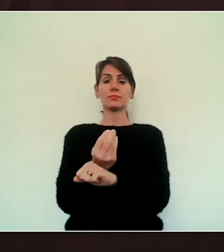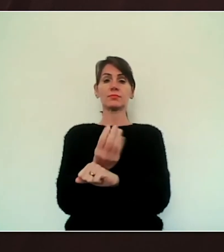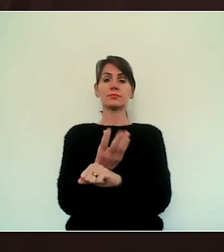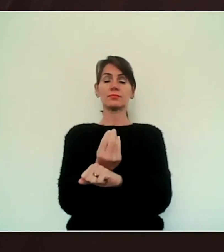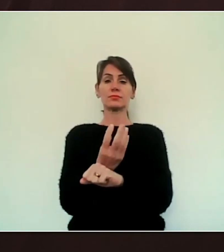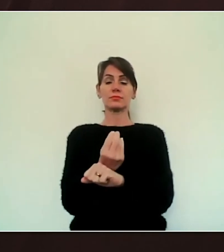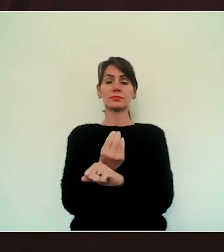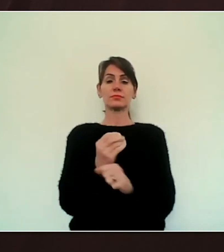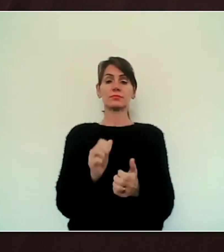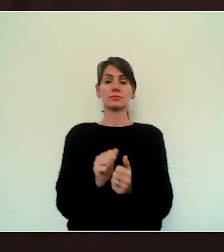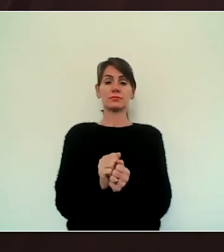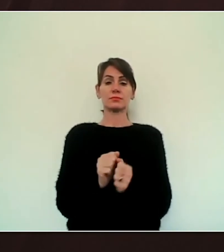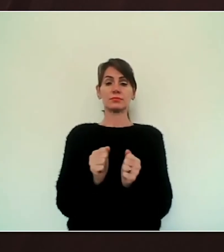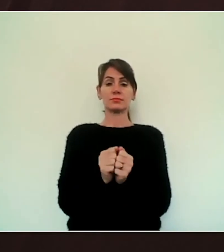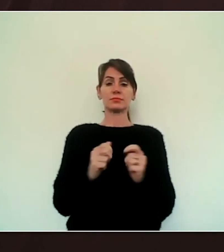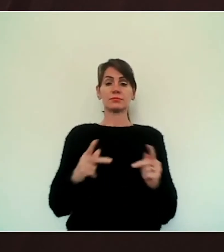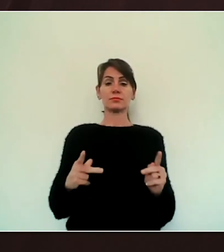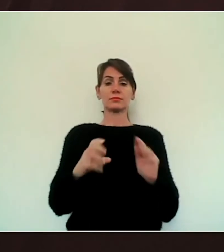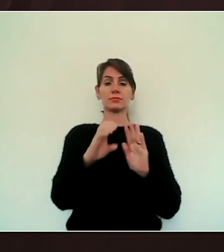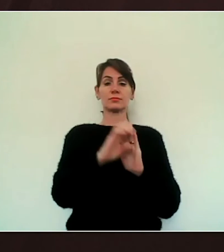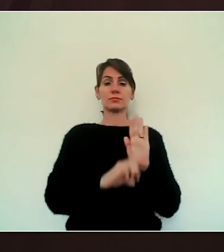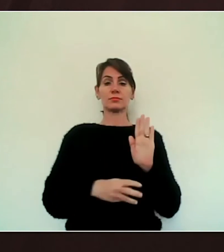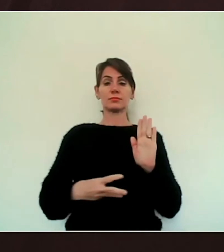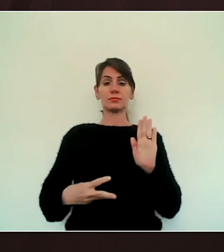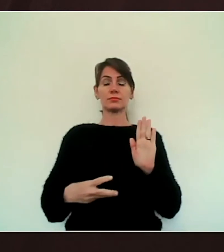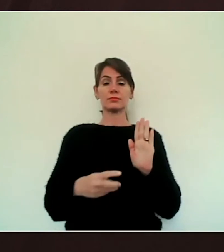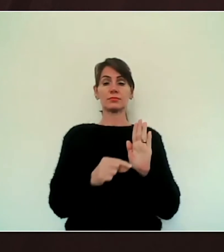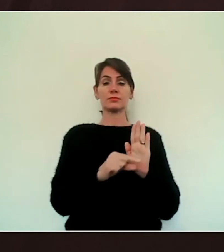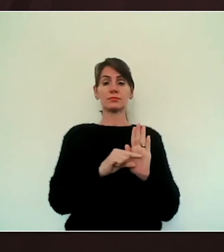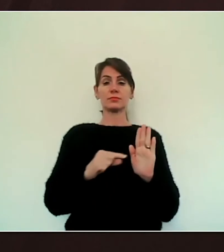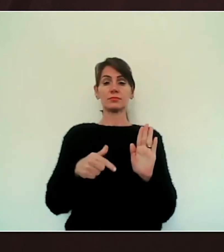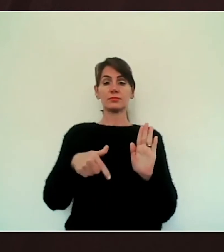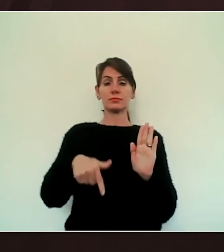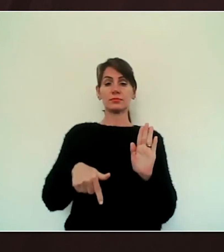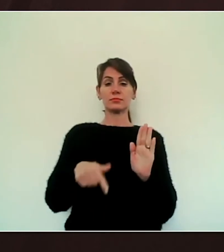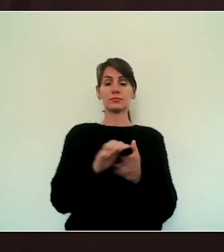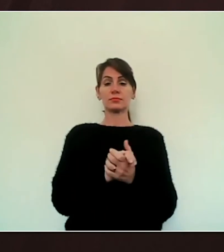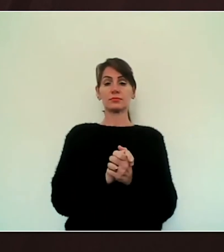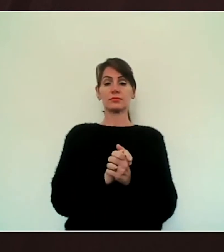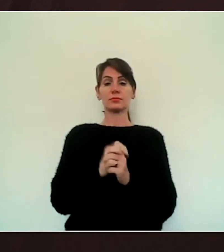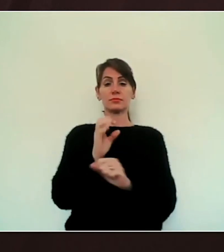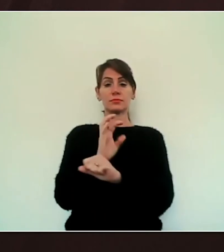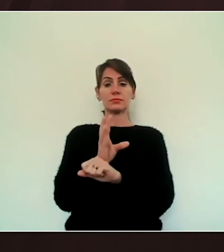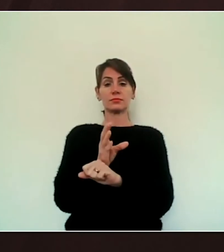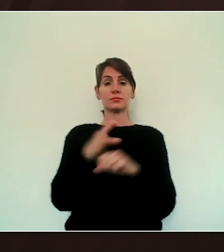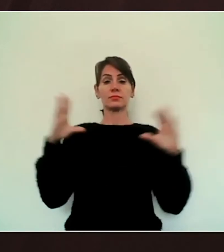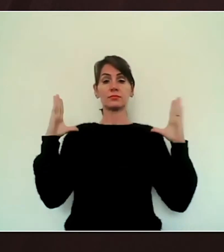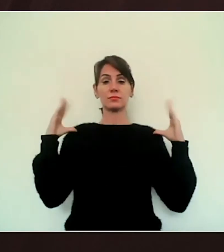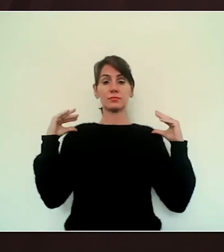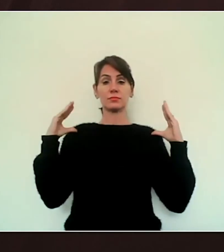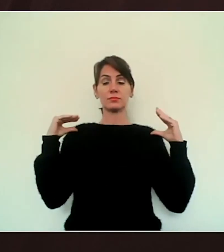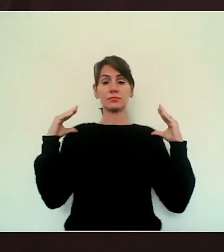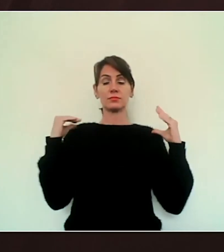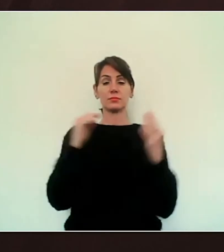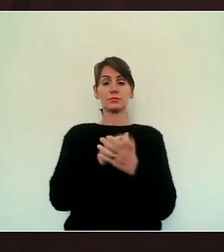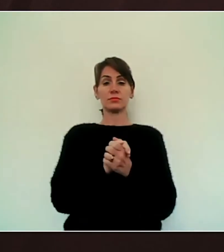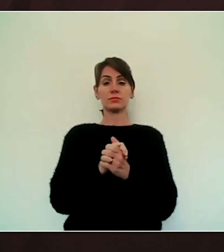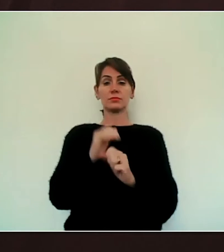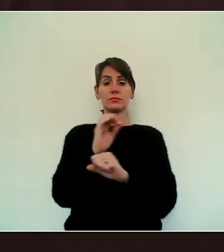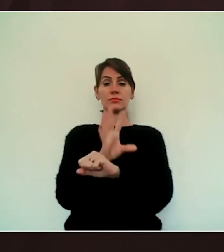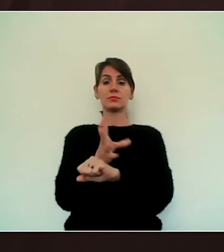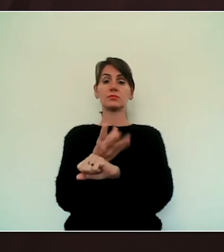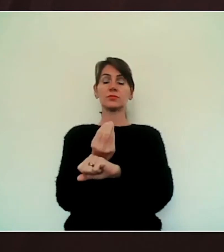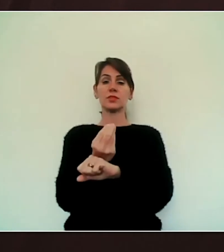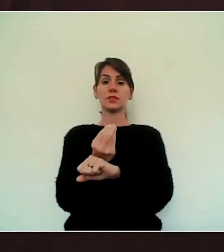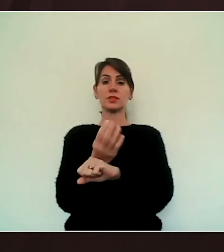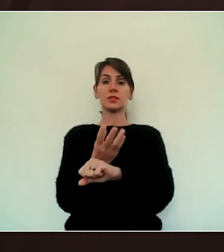3, versículo 7. Né? A igreja de Filadélfia, ao anjo da igreja de Filadélfia escreve: essas coisas diz